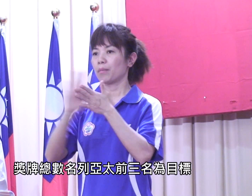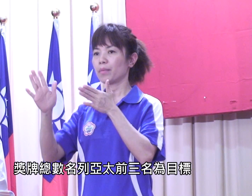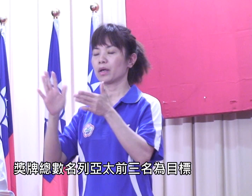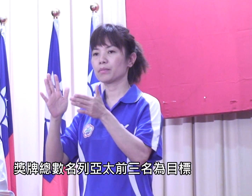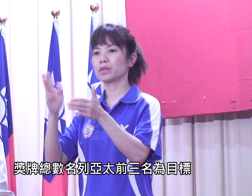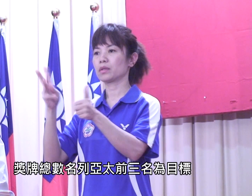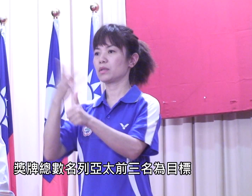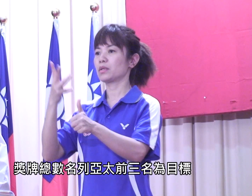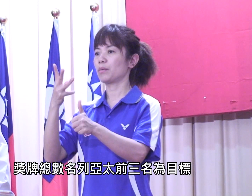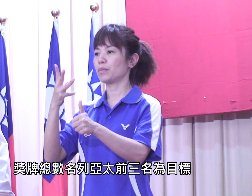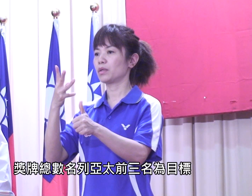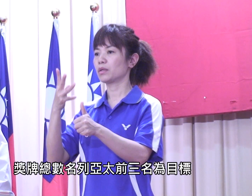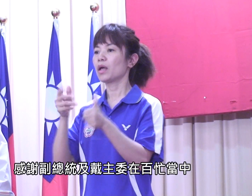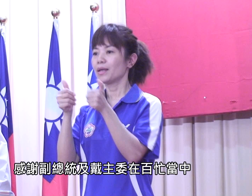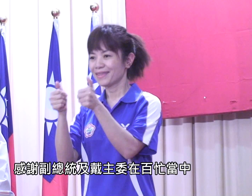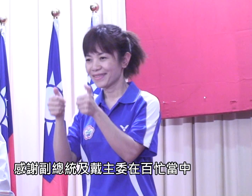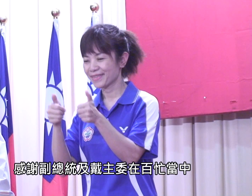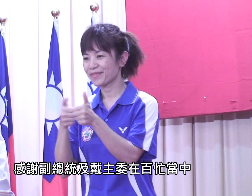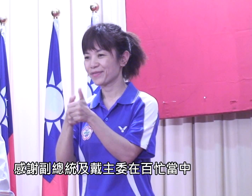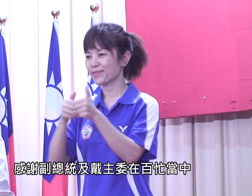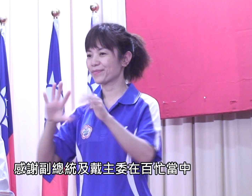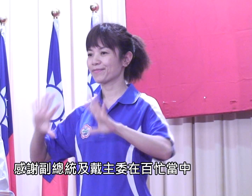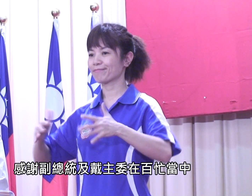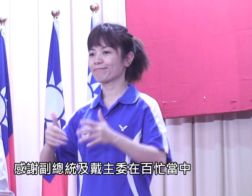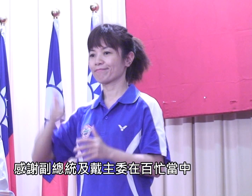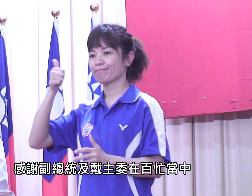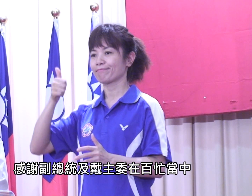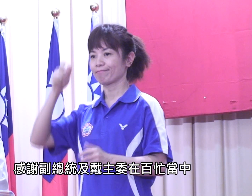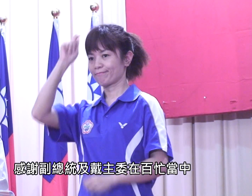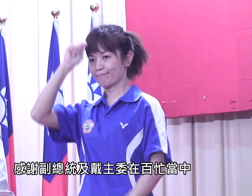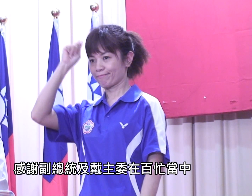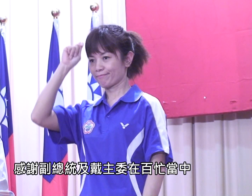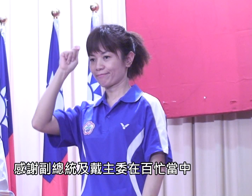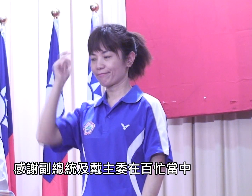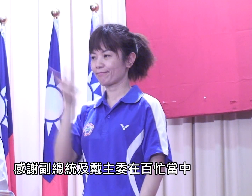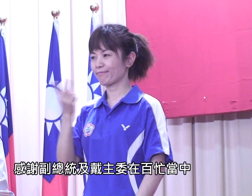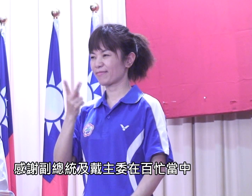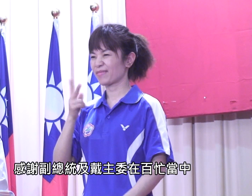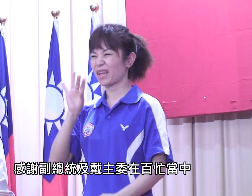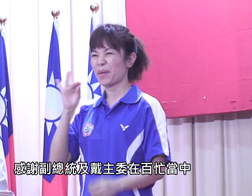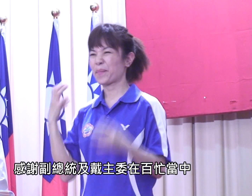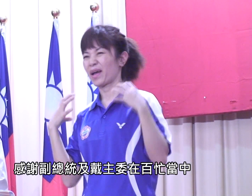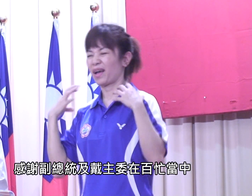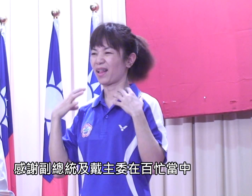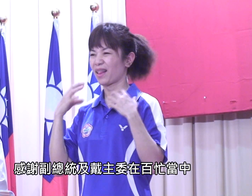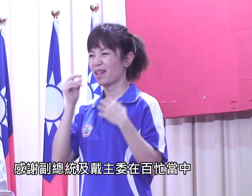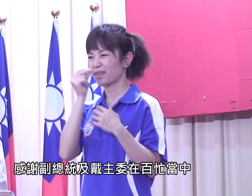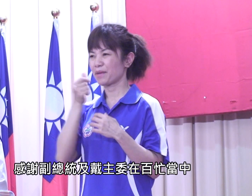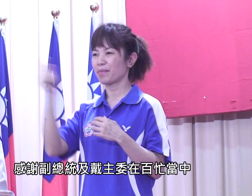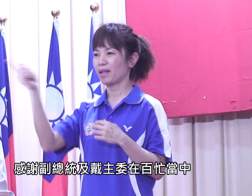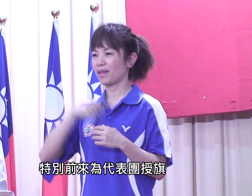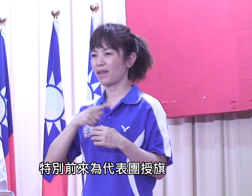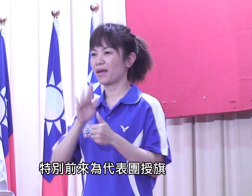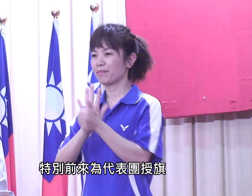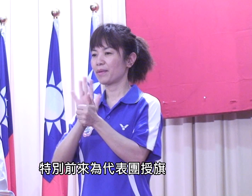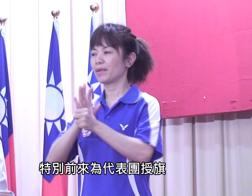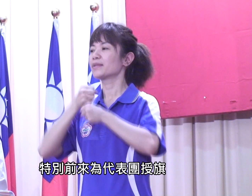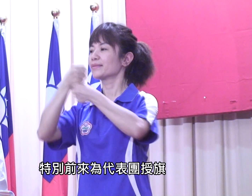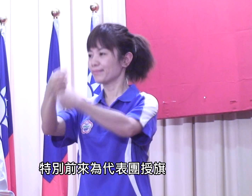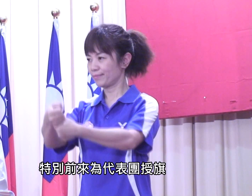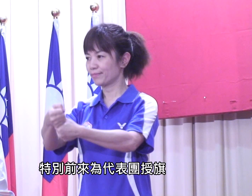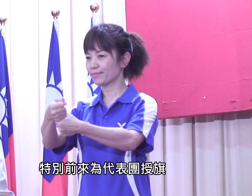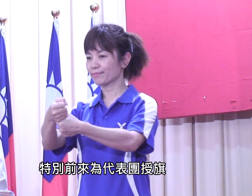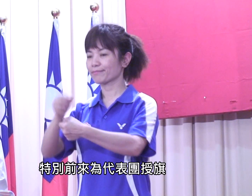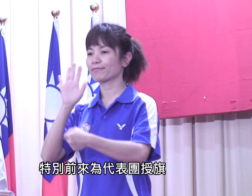标。更感谢副总统及代诸位百忙中特别前来为代表团授旗，